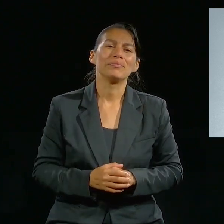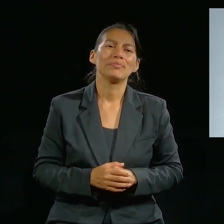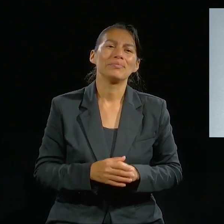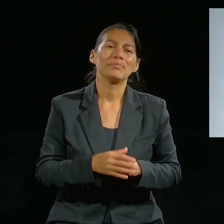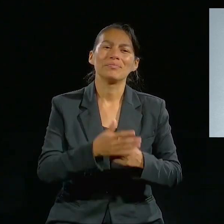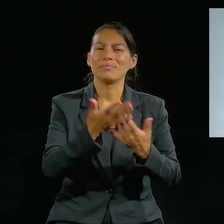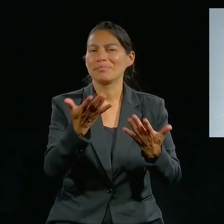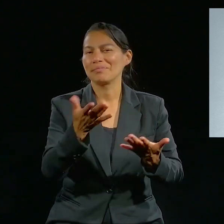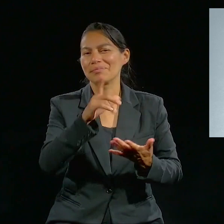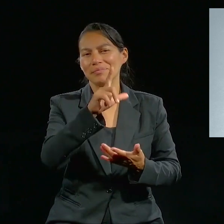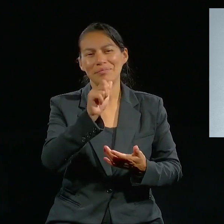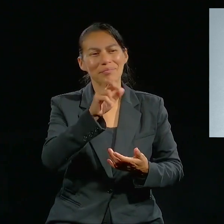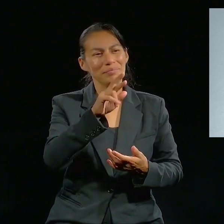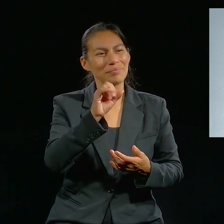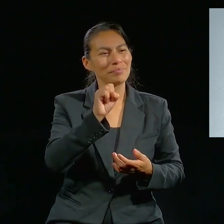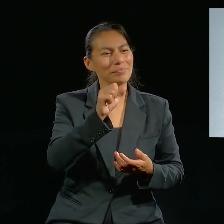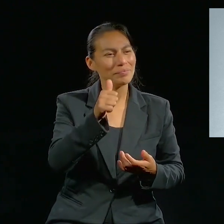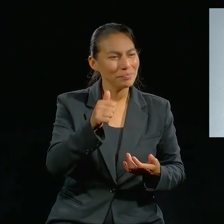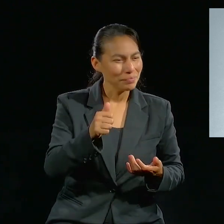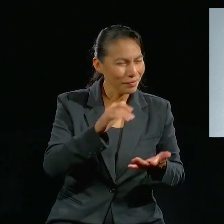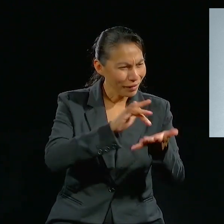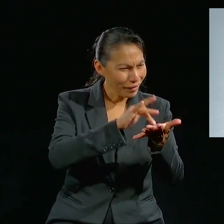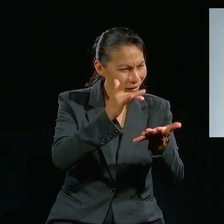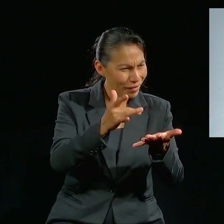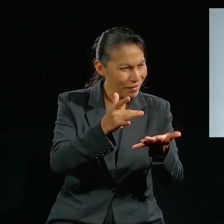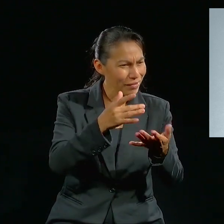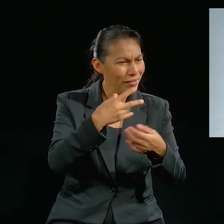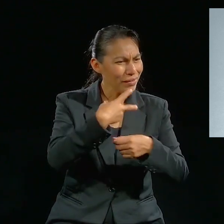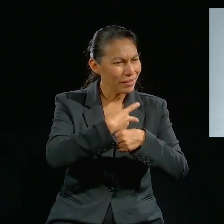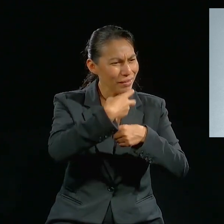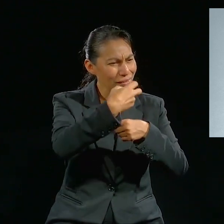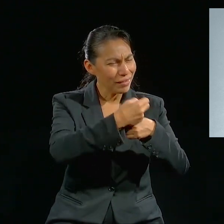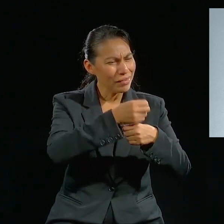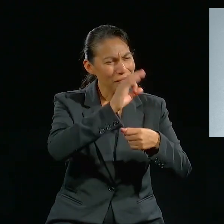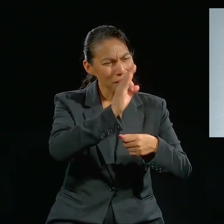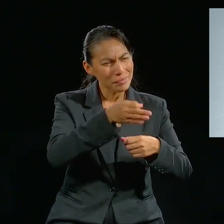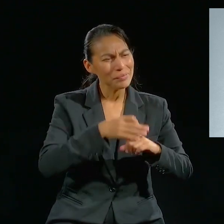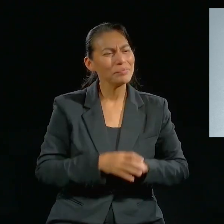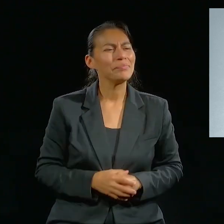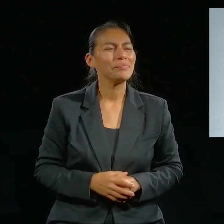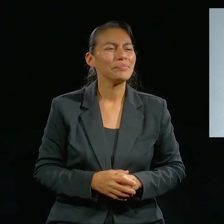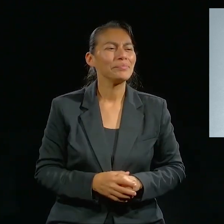Gracias, Larisa, por estar con nosotros y haber aceptado nuestra invitación.